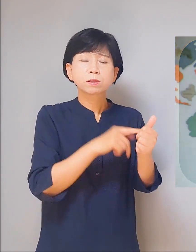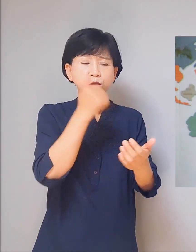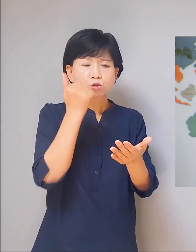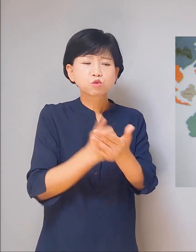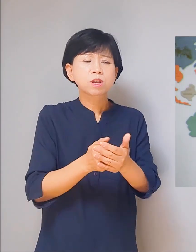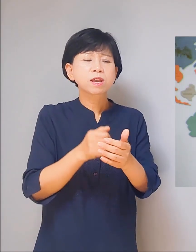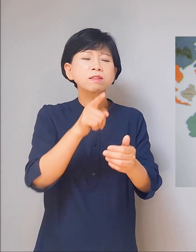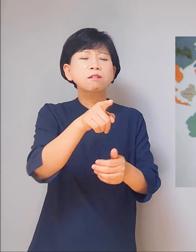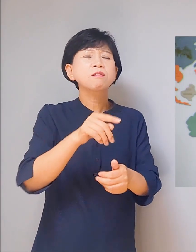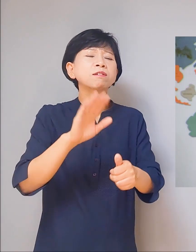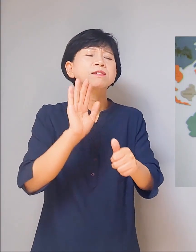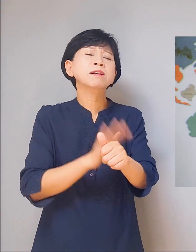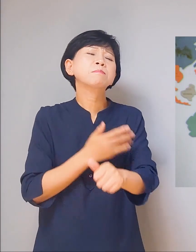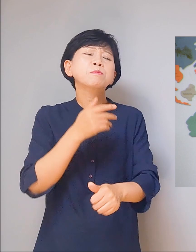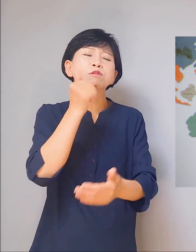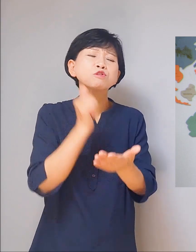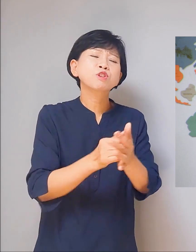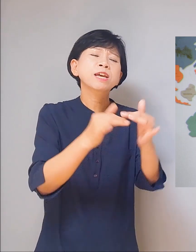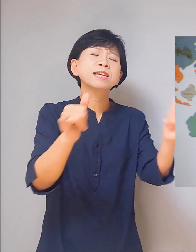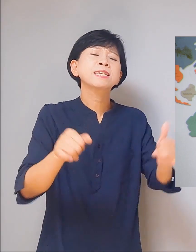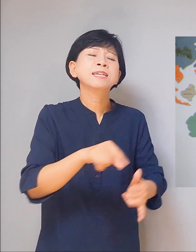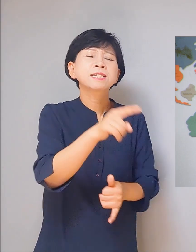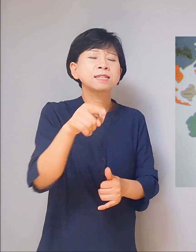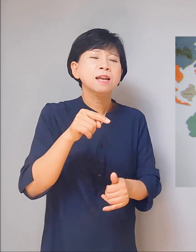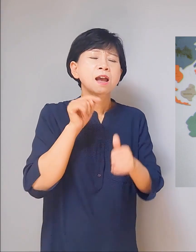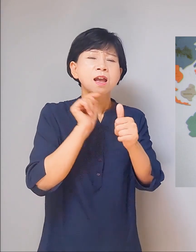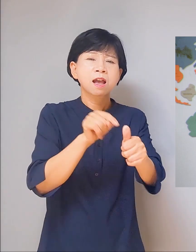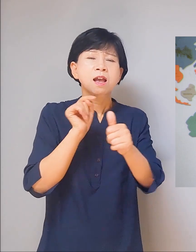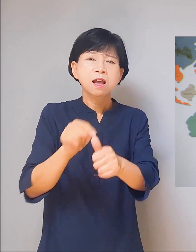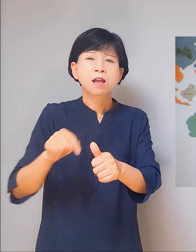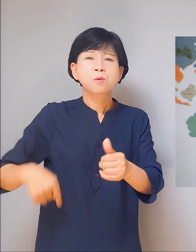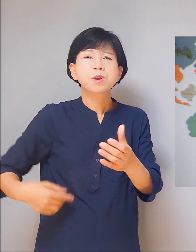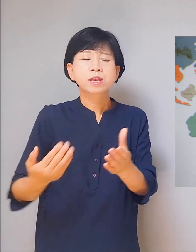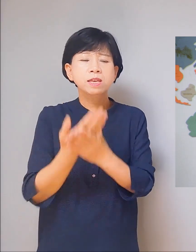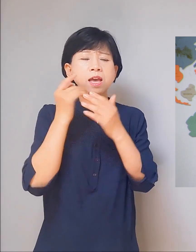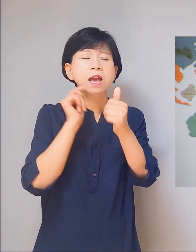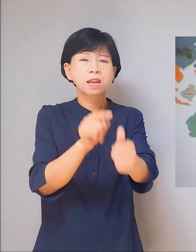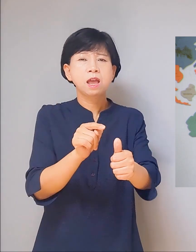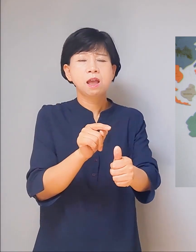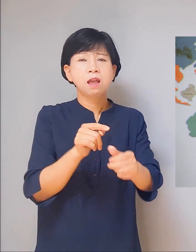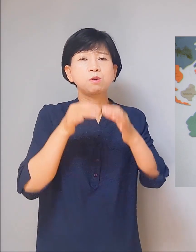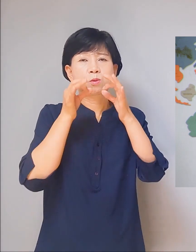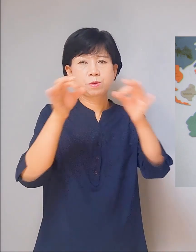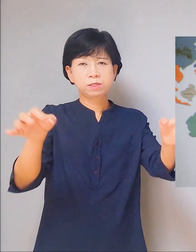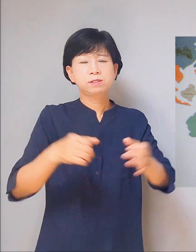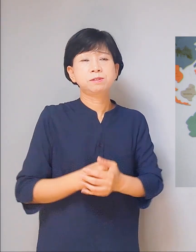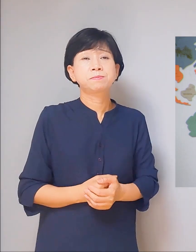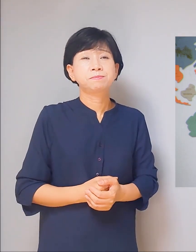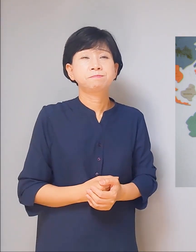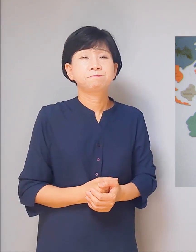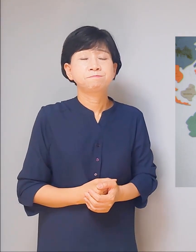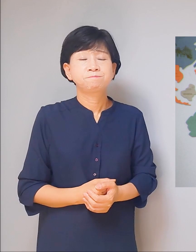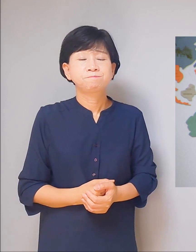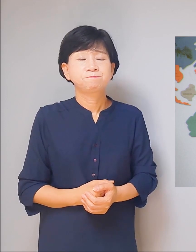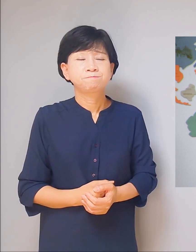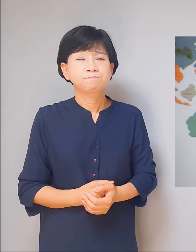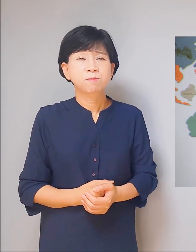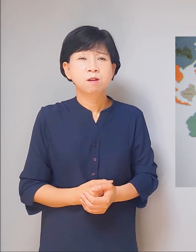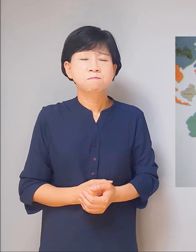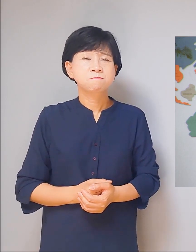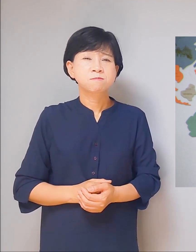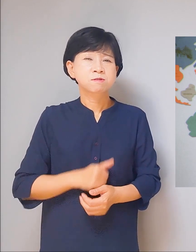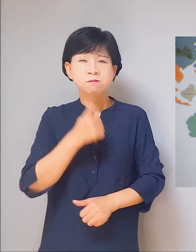외칩니다. 죄 많은 사람들이 얼마나 많은지, 회개하라고 얼마나 불호령을 내리는지